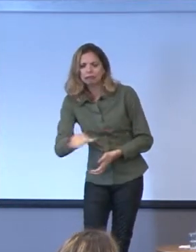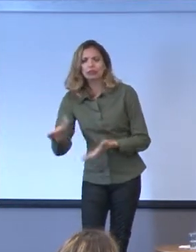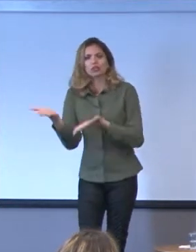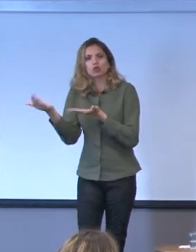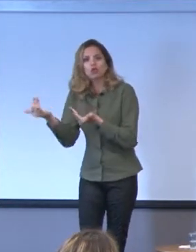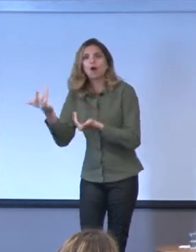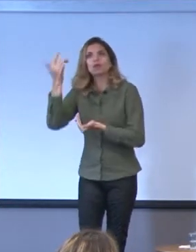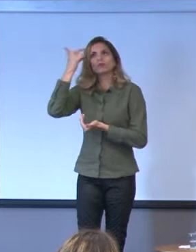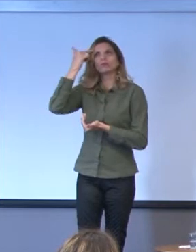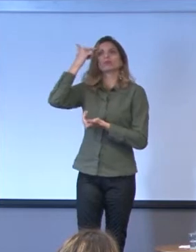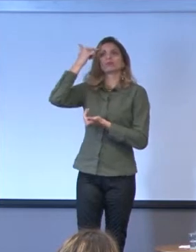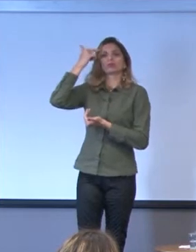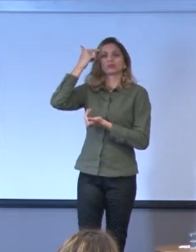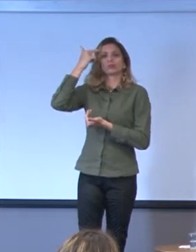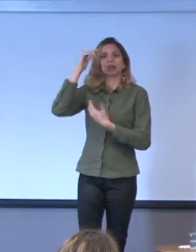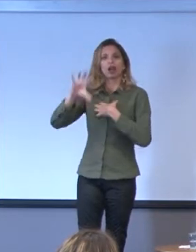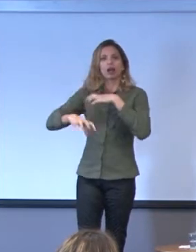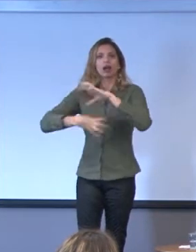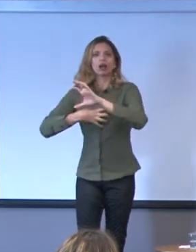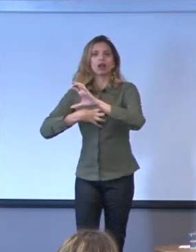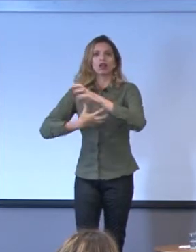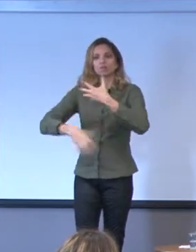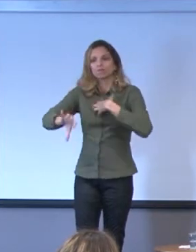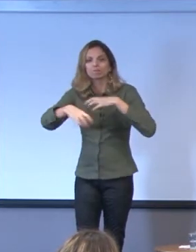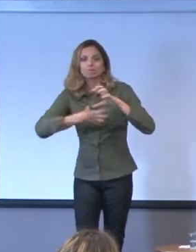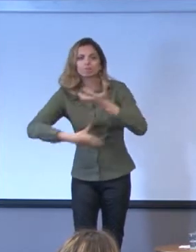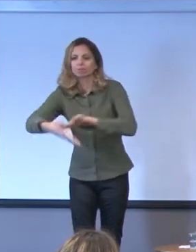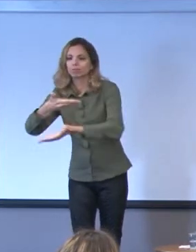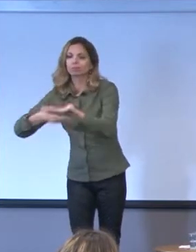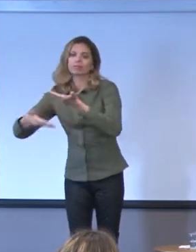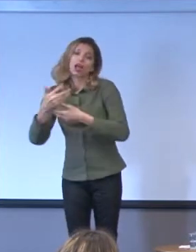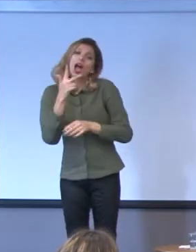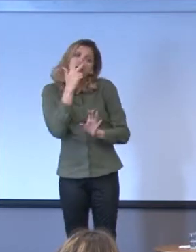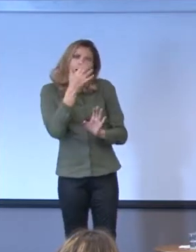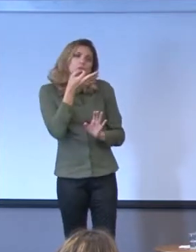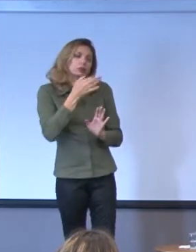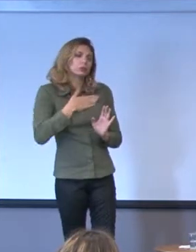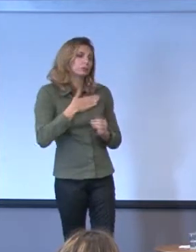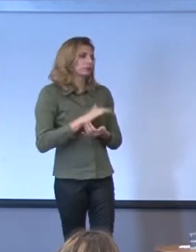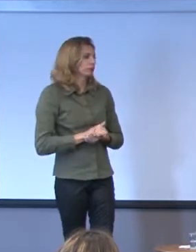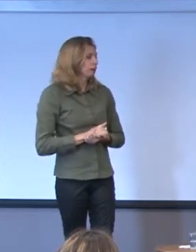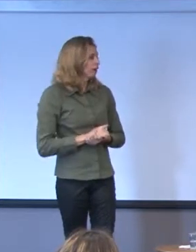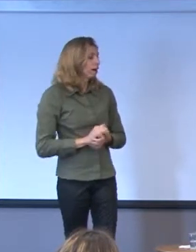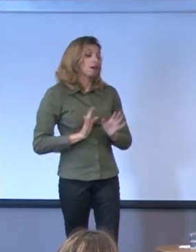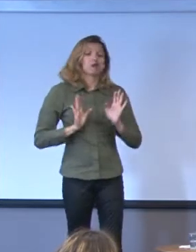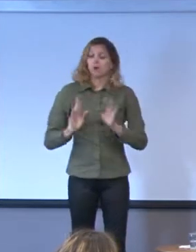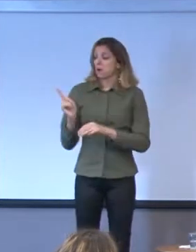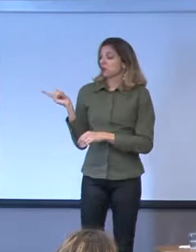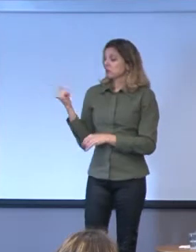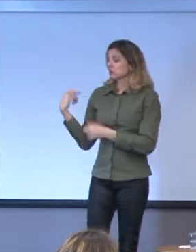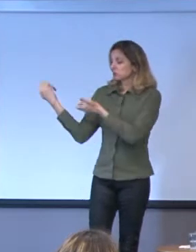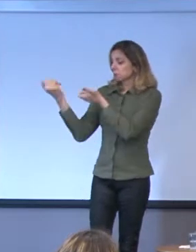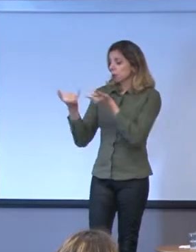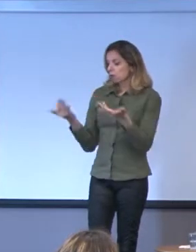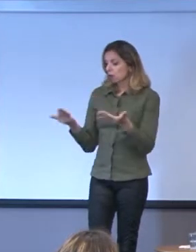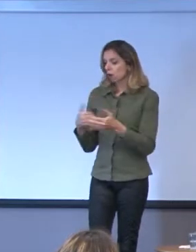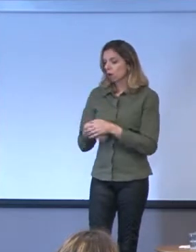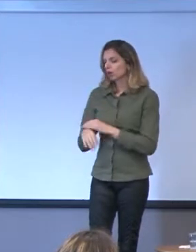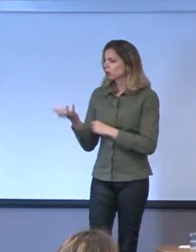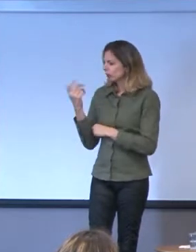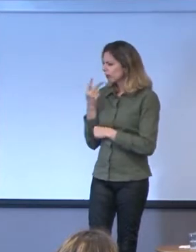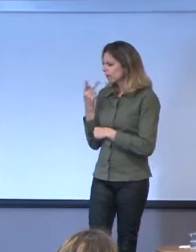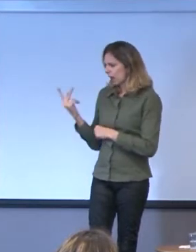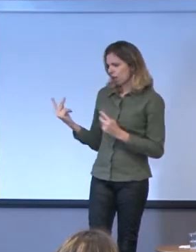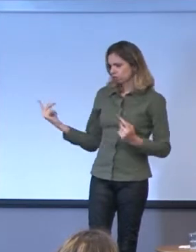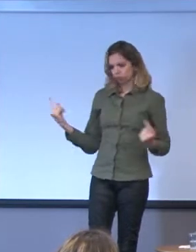jovens esses conceitos. Eu acho que é isso. Jairo, você colocou essa questão, né? Eu queria falar com